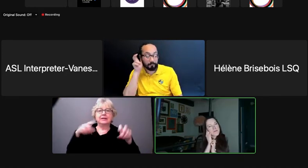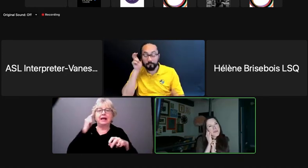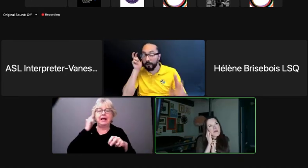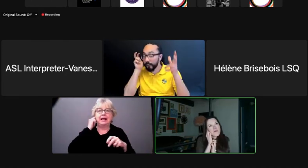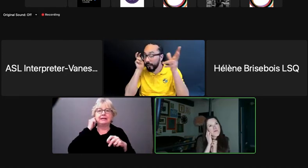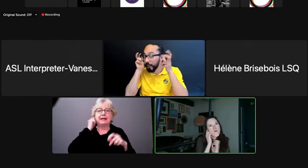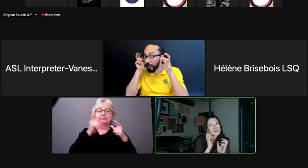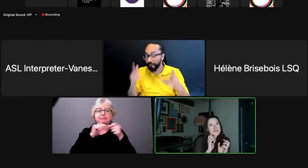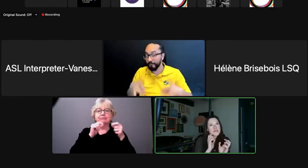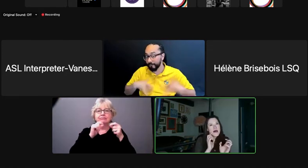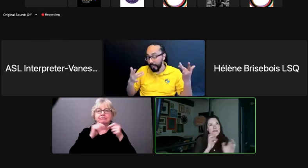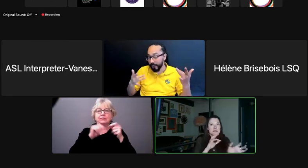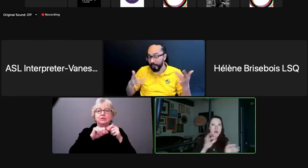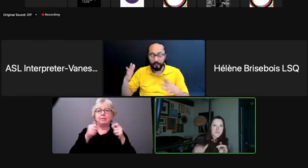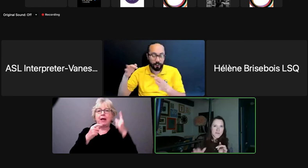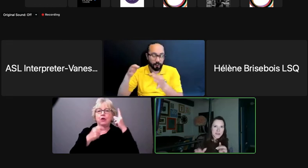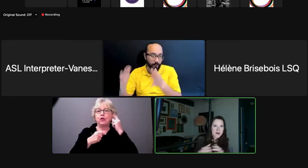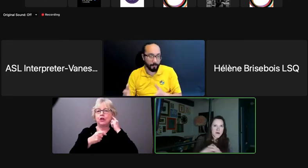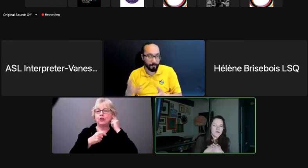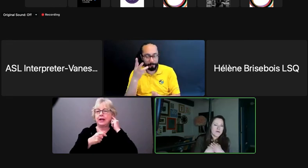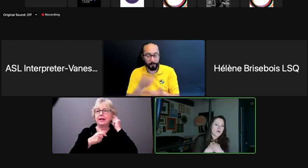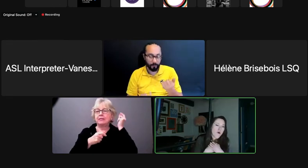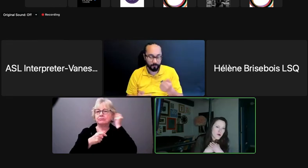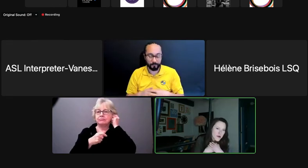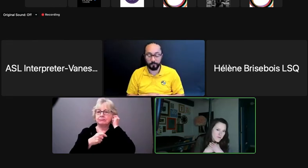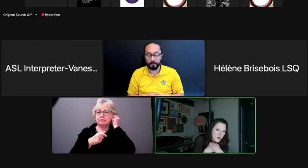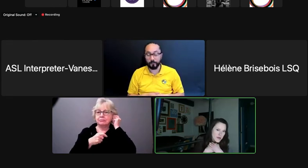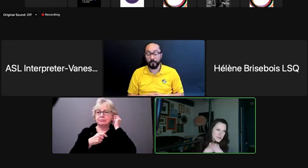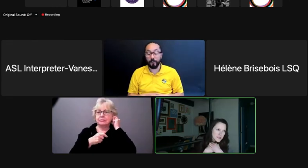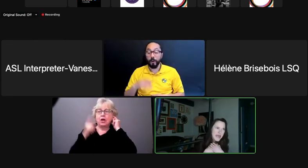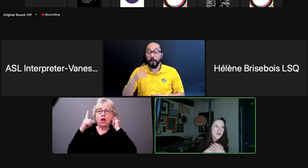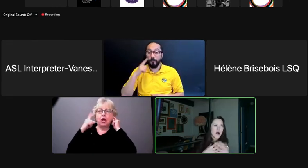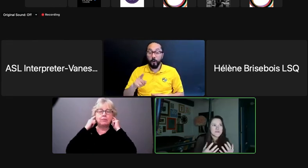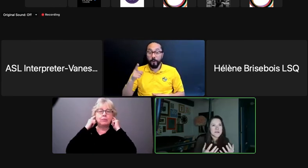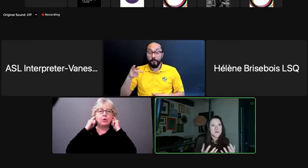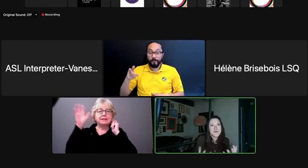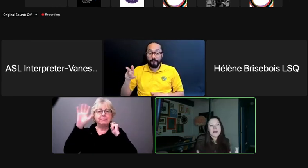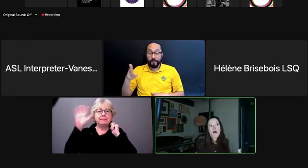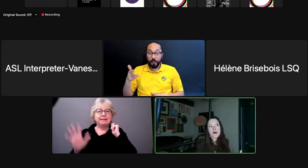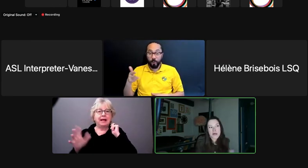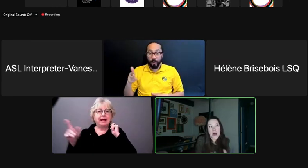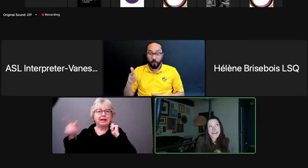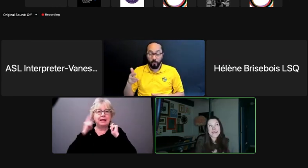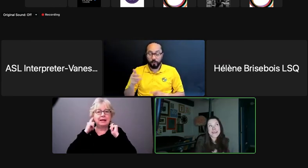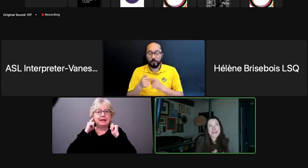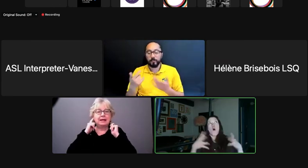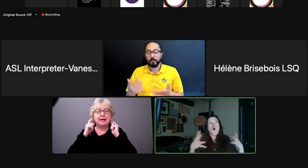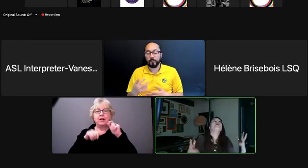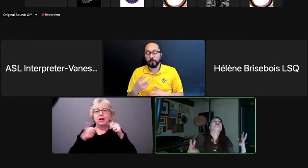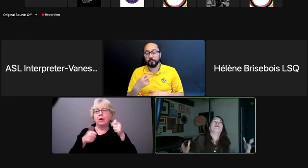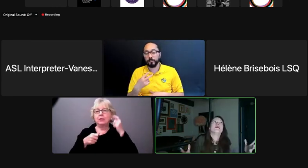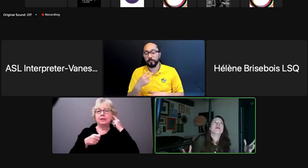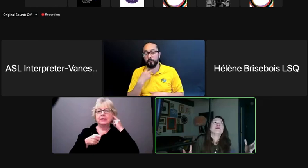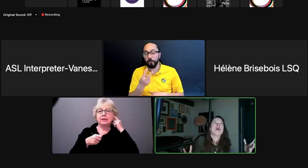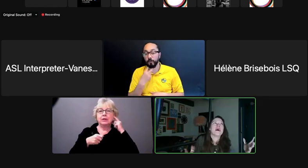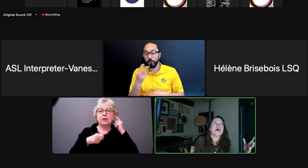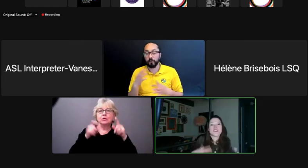dans une oreille alors une oreille sert à écouter le spectacle l'autre sert à écouter les mots du